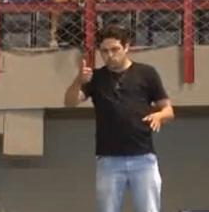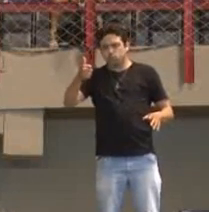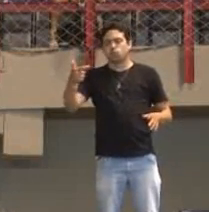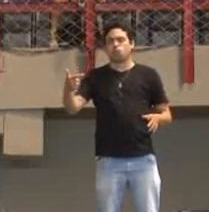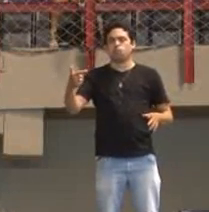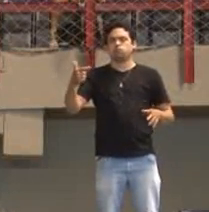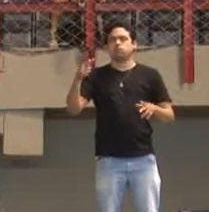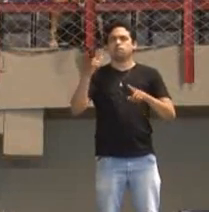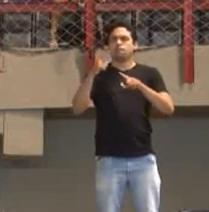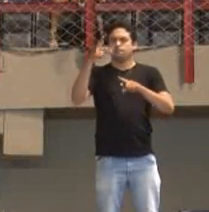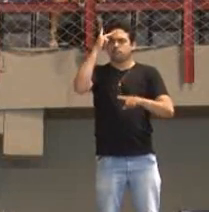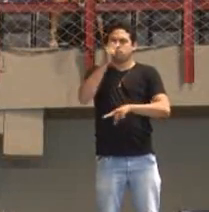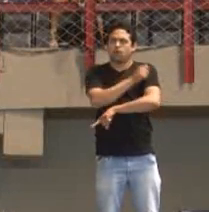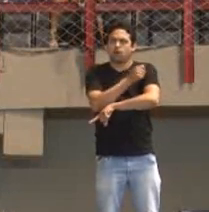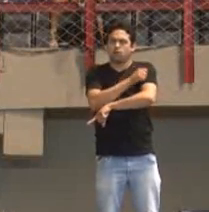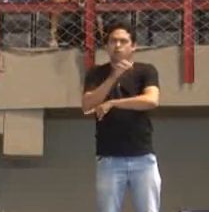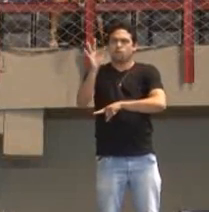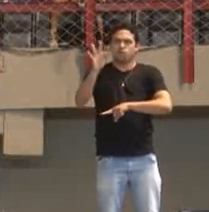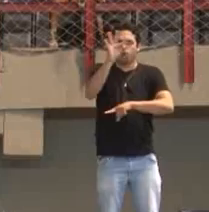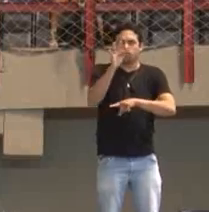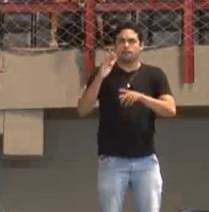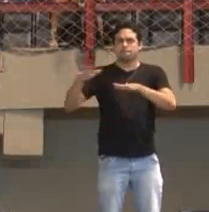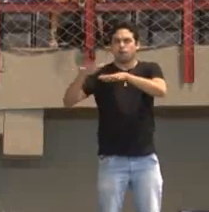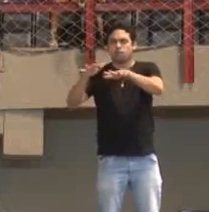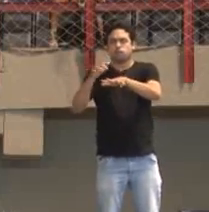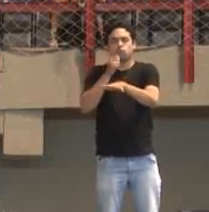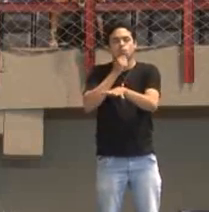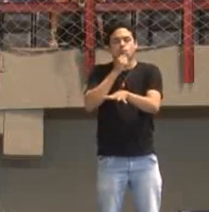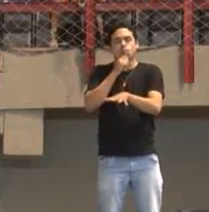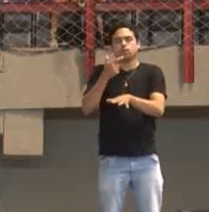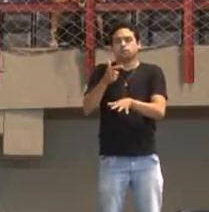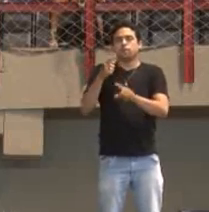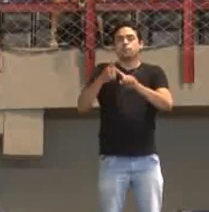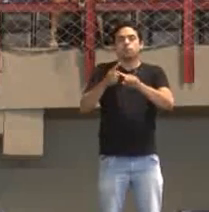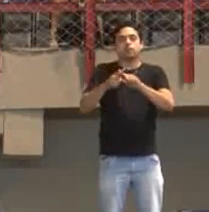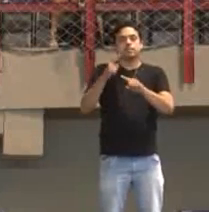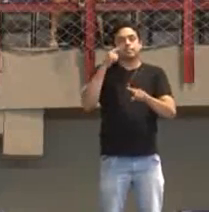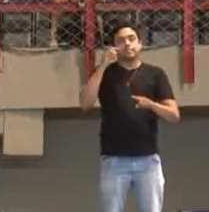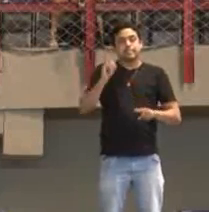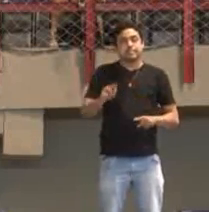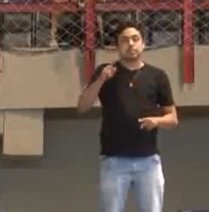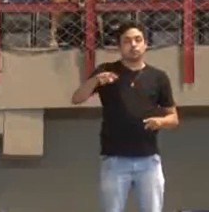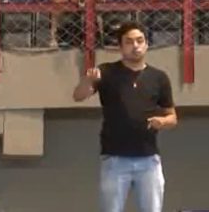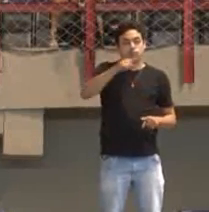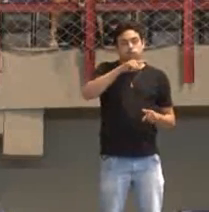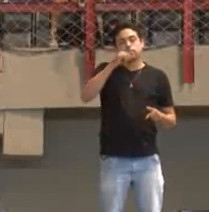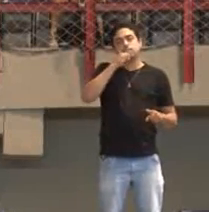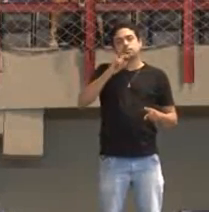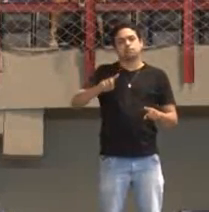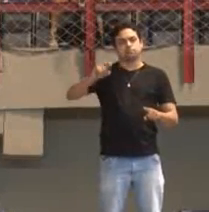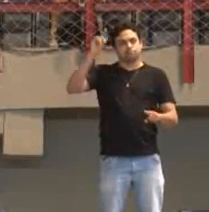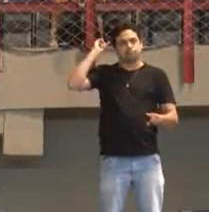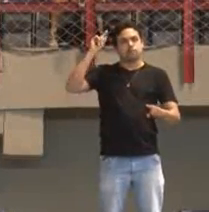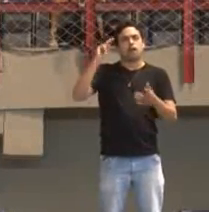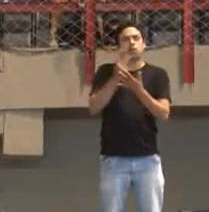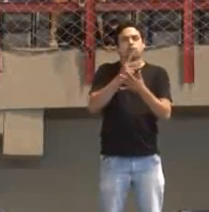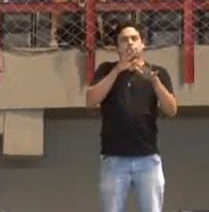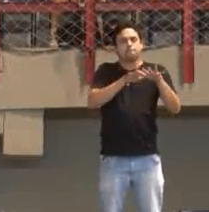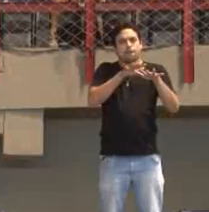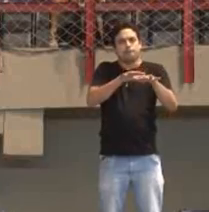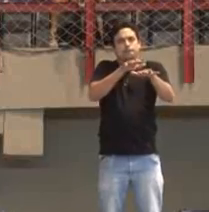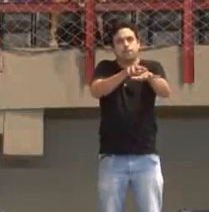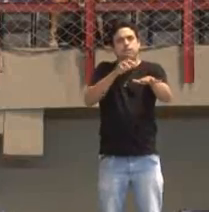estudantes das faculdades se movimentando? Não! Se você deu uma lida sobre as passeatas,